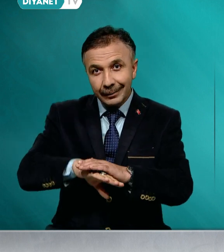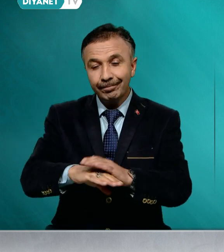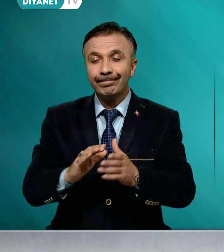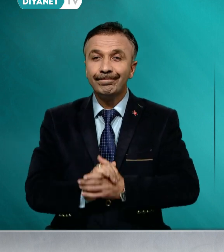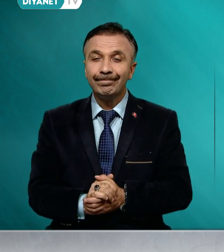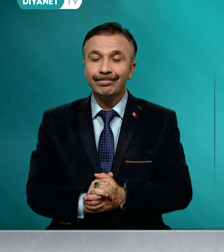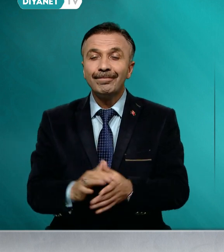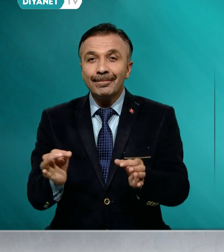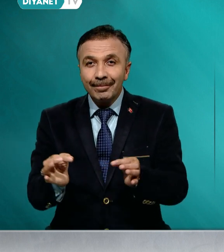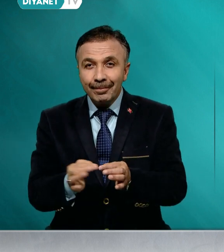İzlediğiniz için teşekkürler.